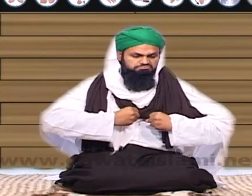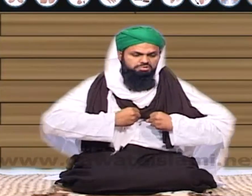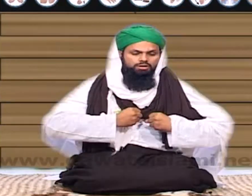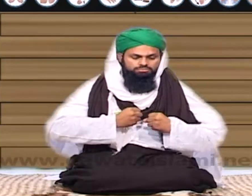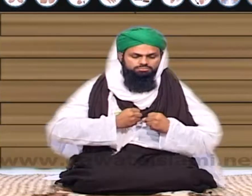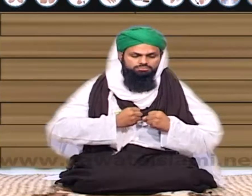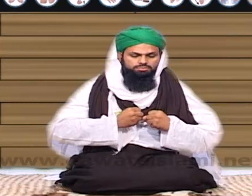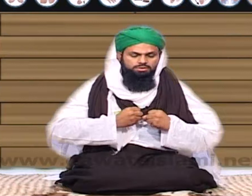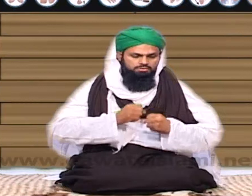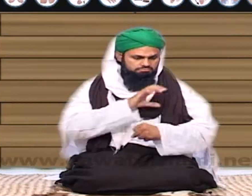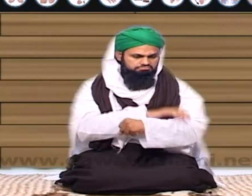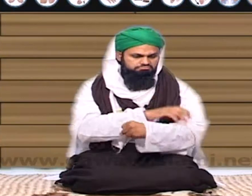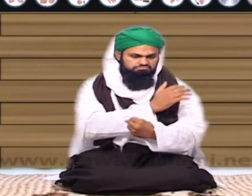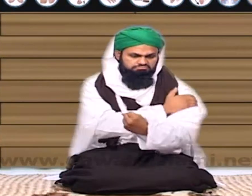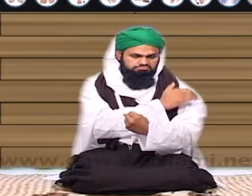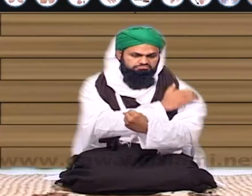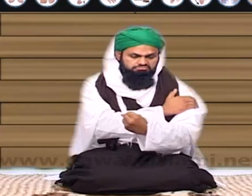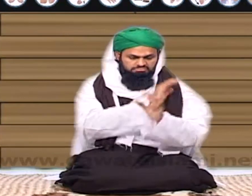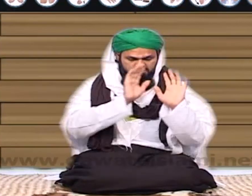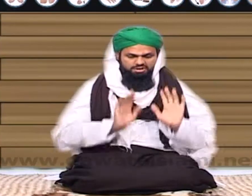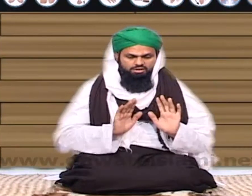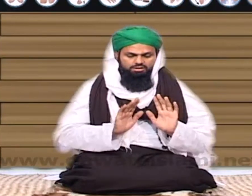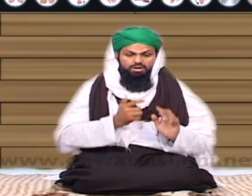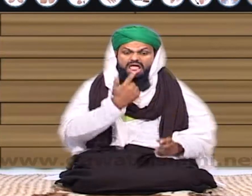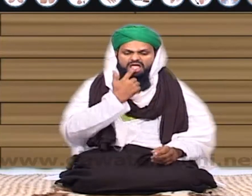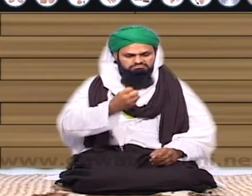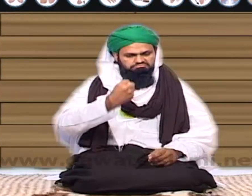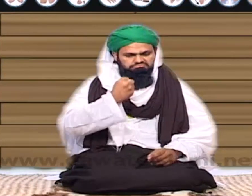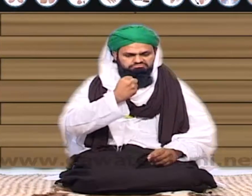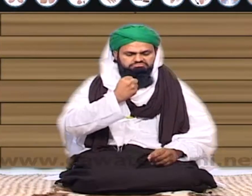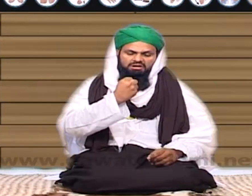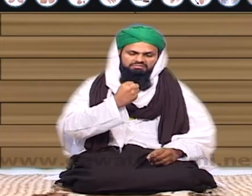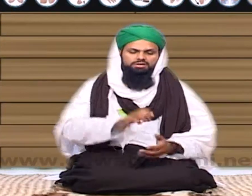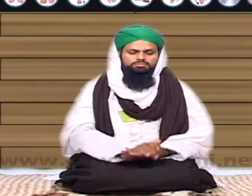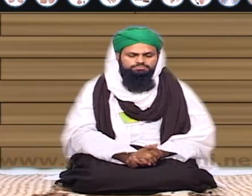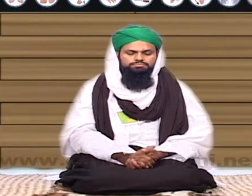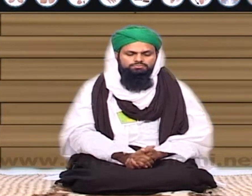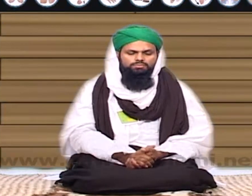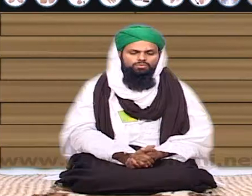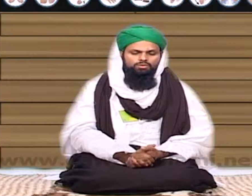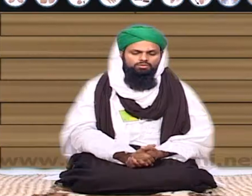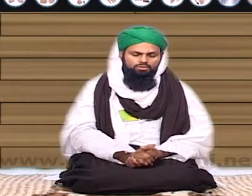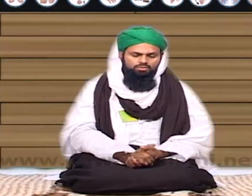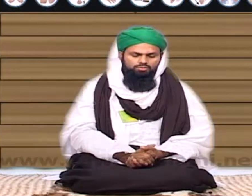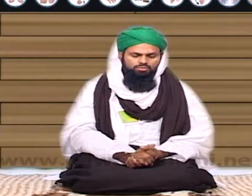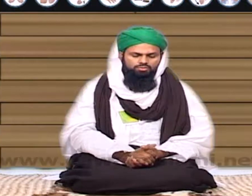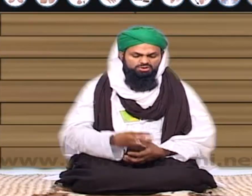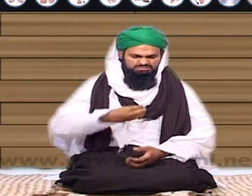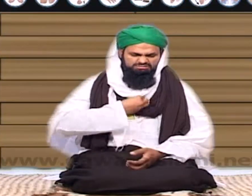آرزویں بھی اس کی جوان ہوتی ہیں، اس کے اعصاب میں طاقت ہوتی ہے، زبان میں قوت ہوتی ہے، ہر طرح سے وہ